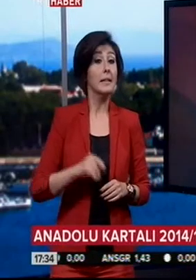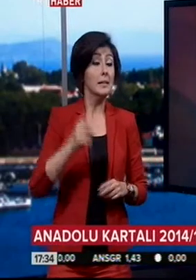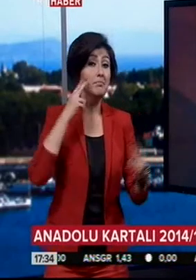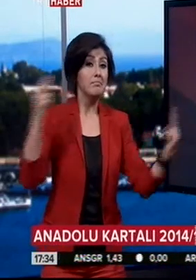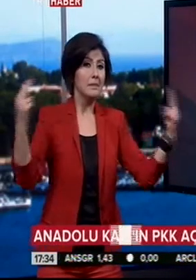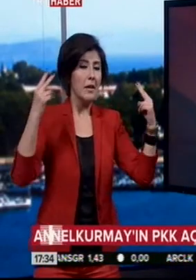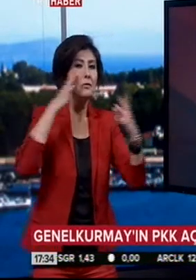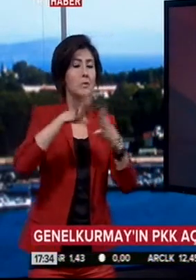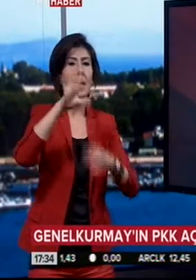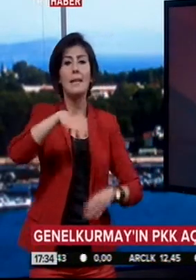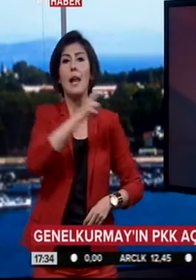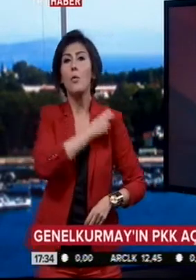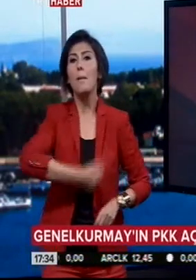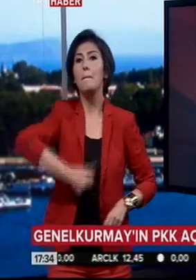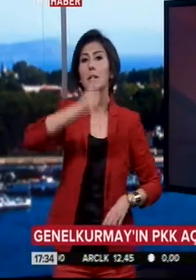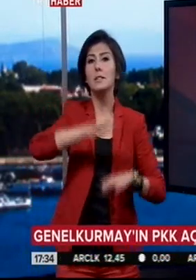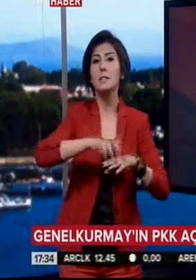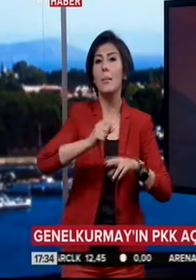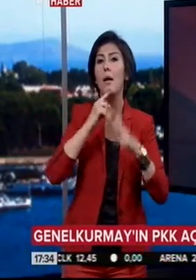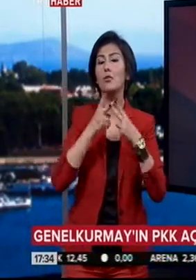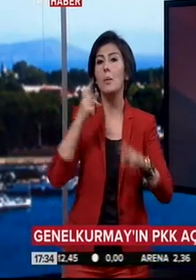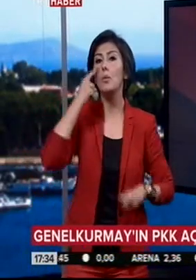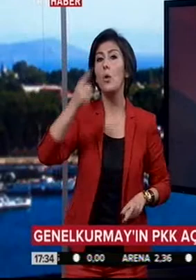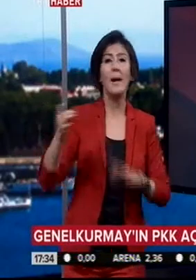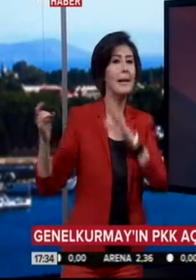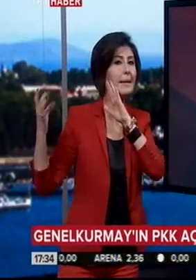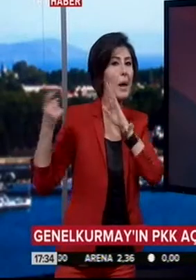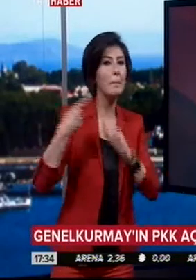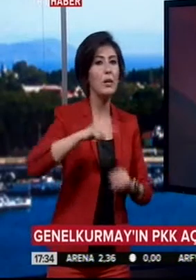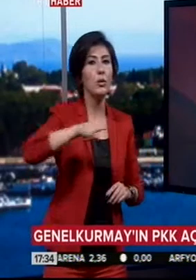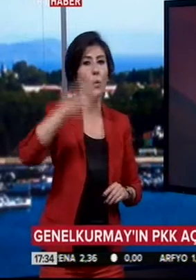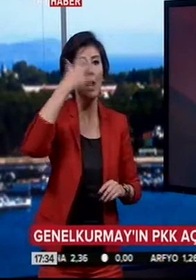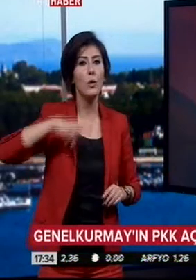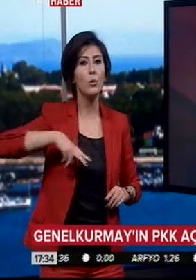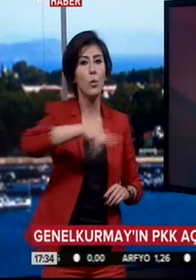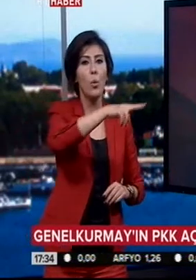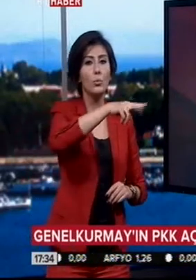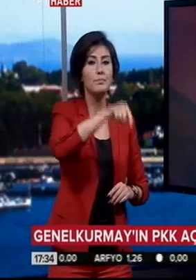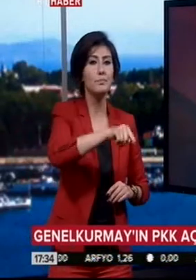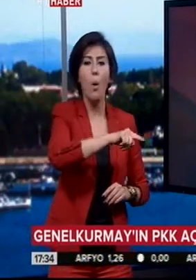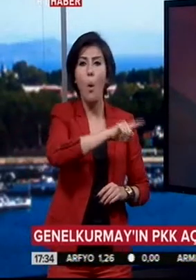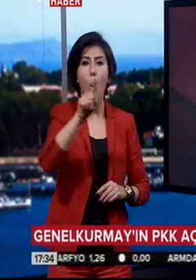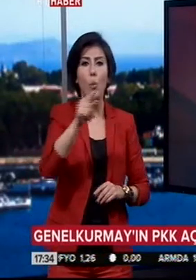Sevgili seyirciler, Genelkurmay Başkanlığı'ndan yapılan açıklamaya göre Diyarbakır-Bingöl karayolunu kesen 10 kadar terörist,